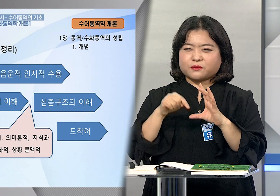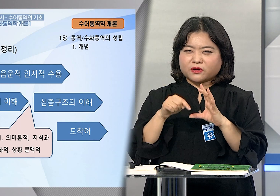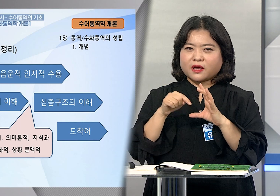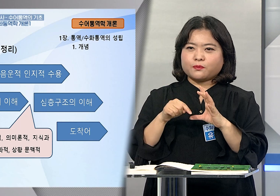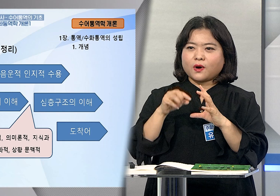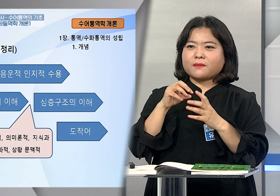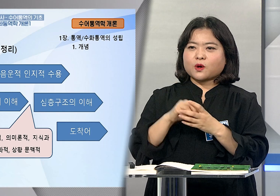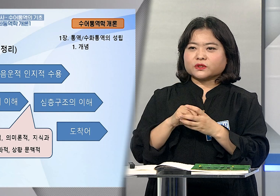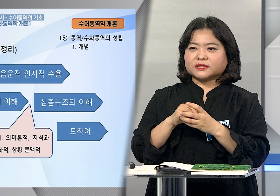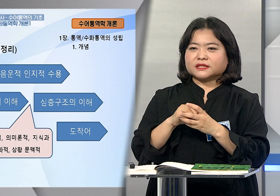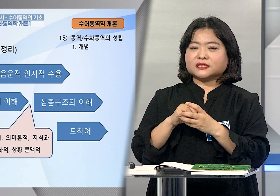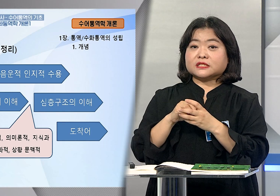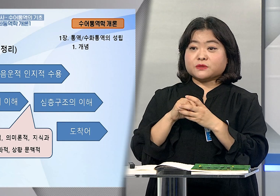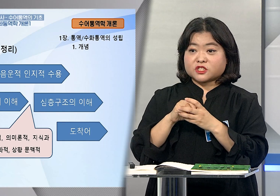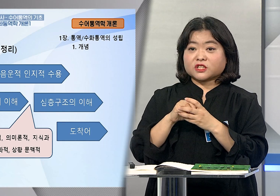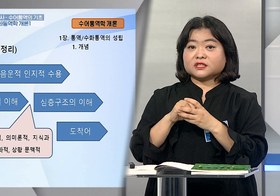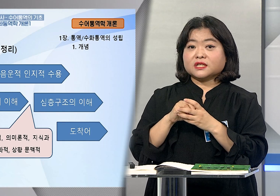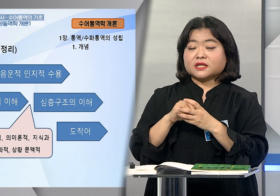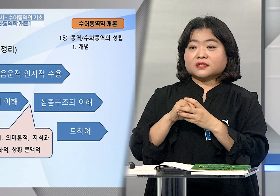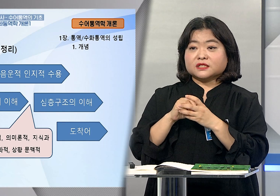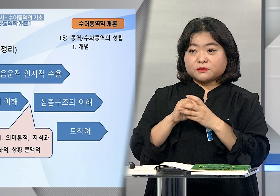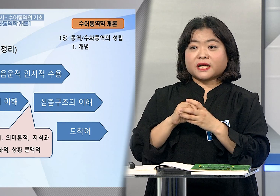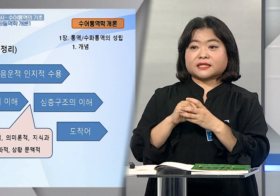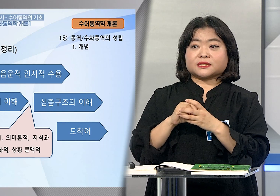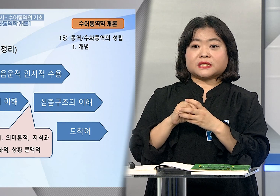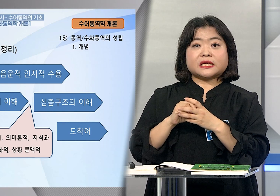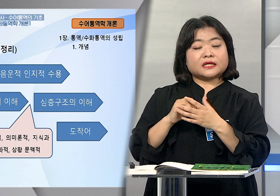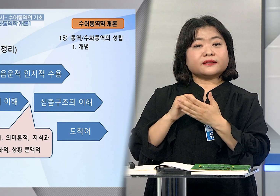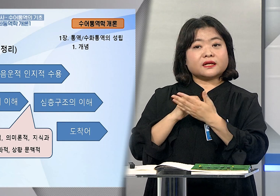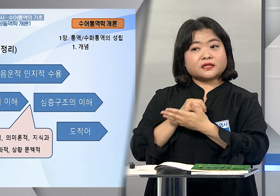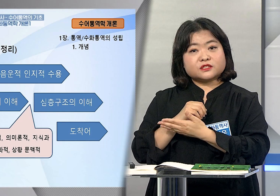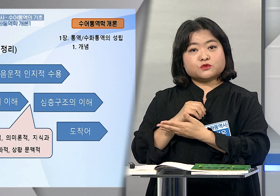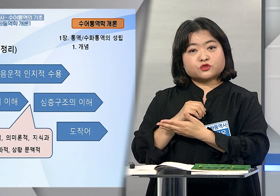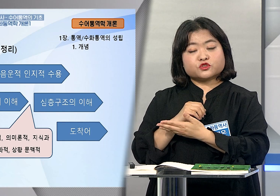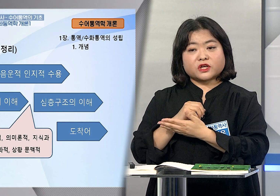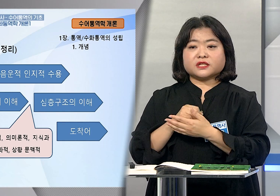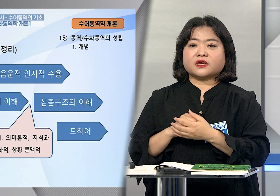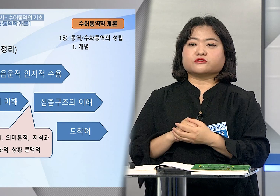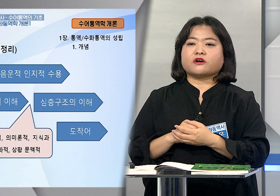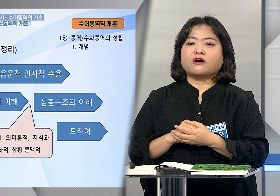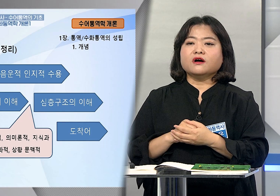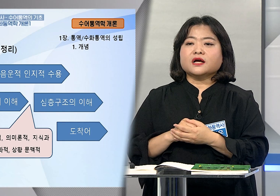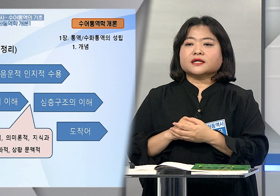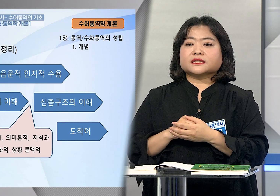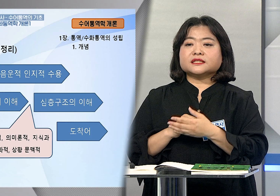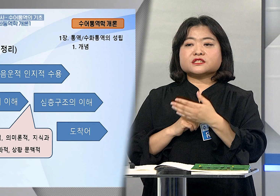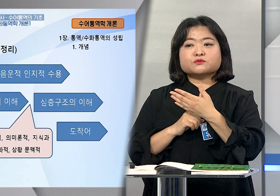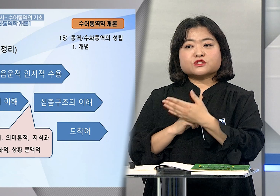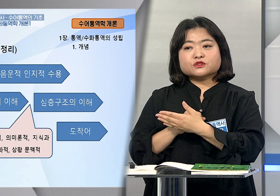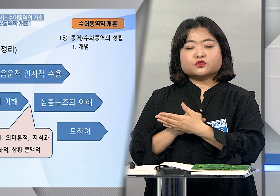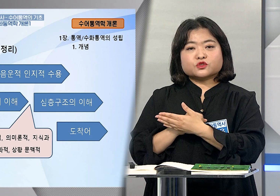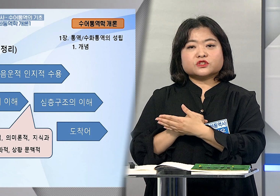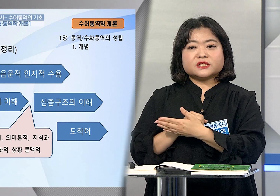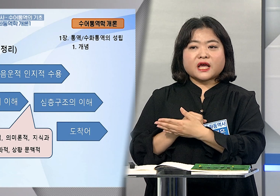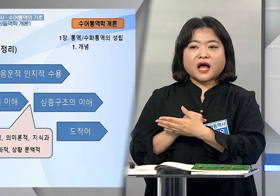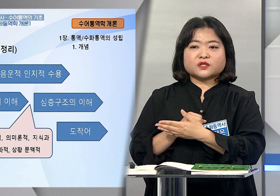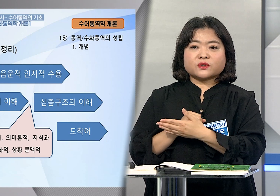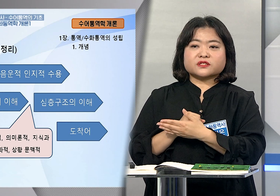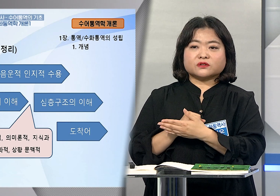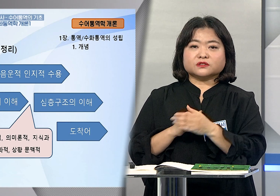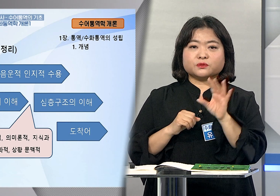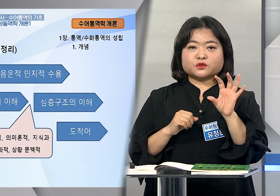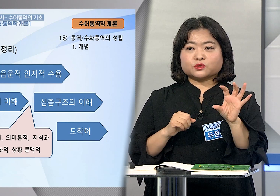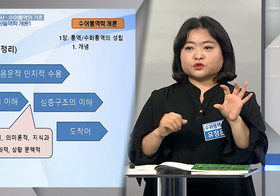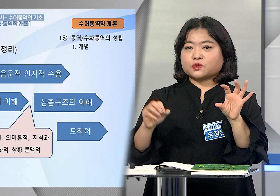그 내면에 포함하고 있는 의미적인 의미까지 이해를 한다는 게 심층구조의 이해고요. 그 심층구조를